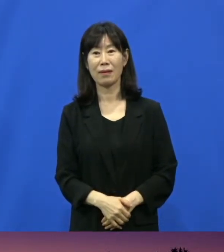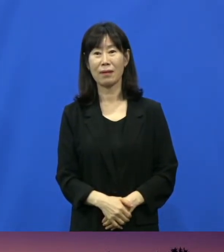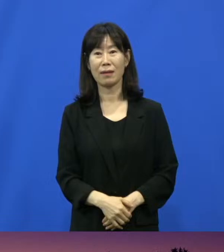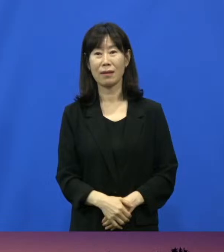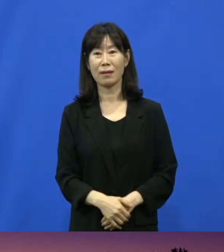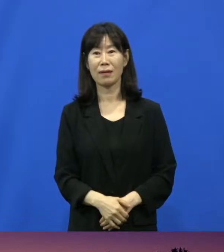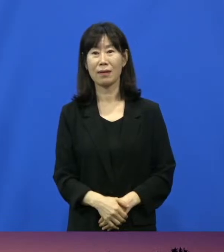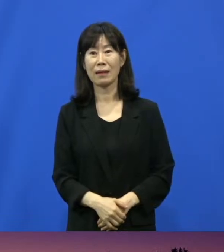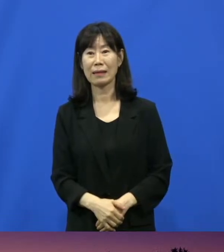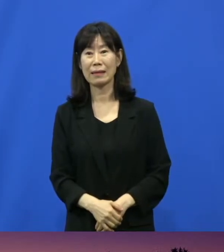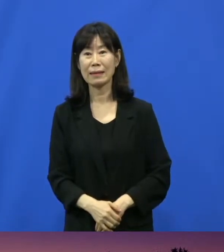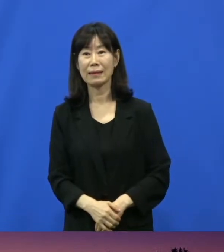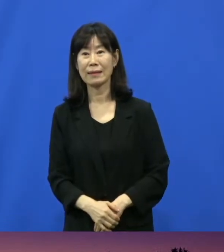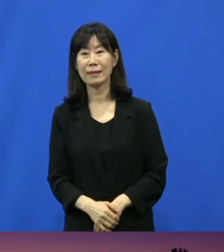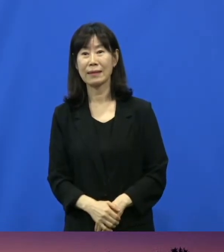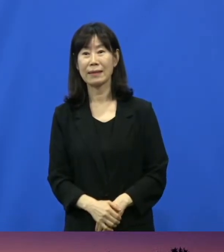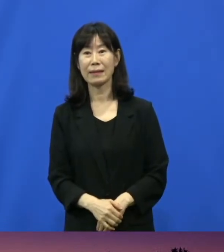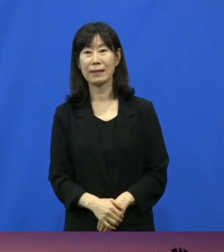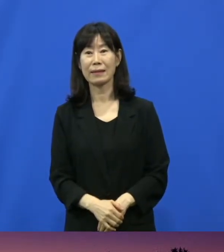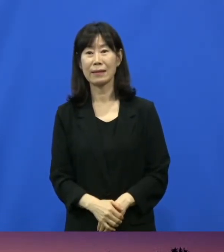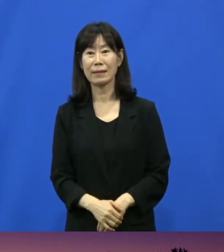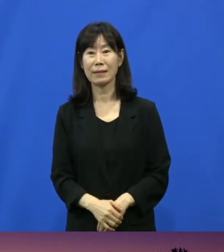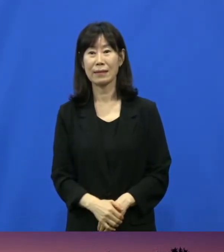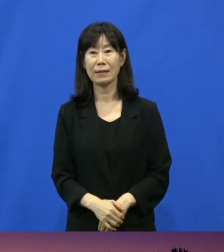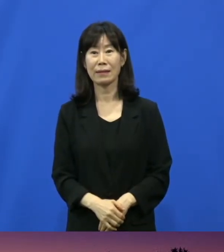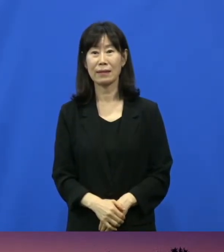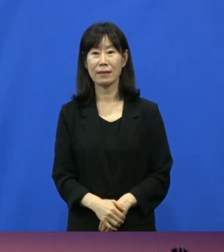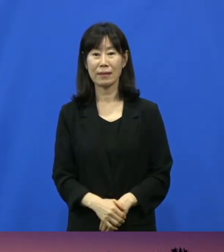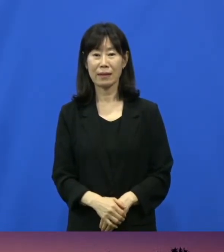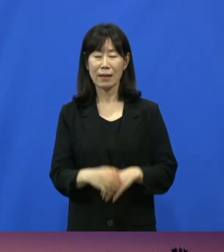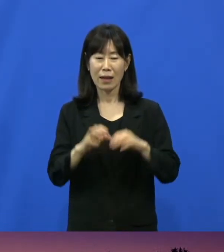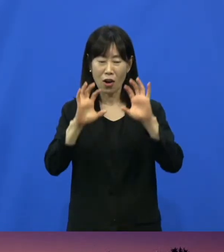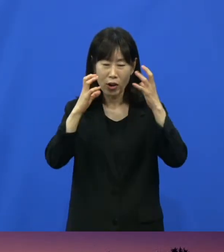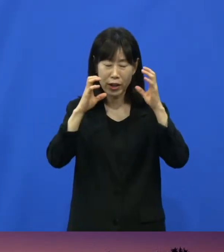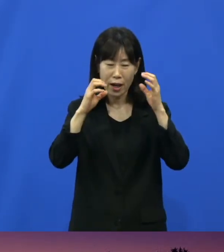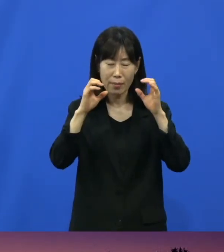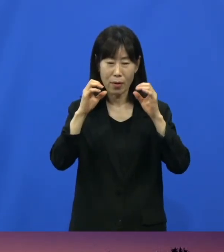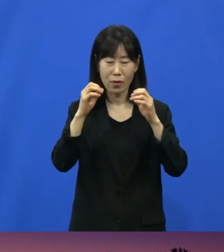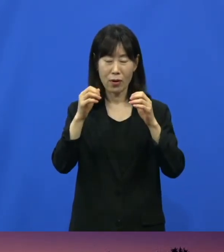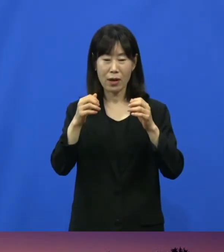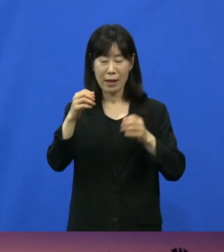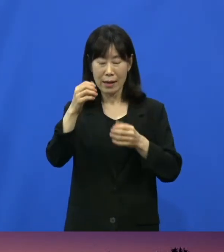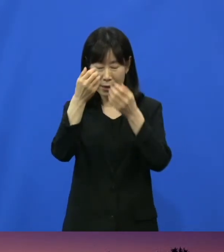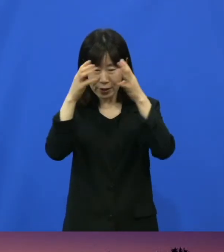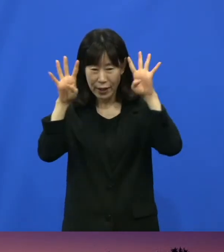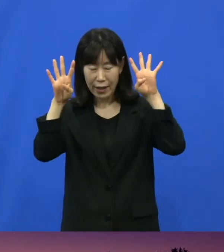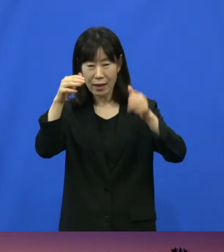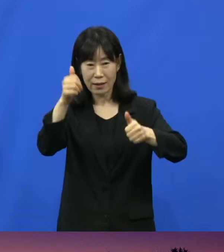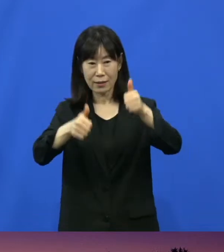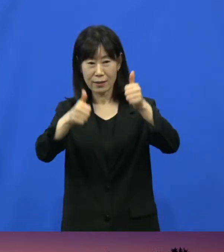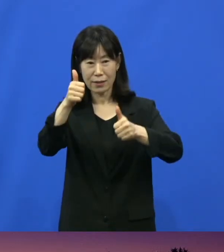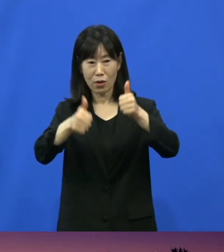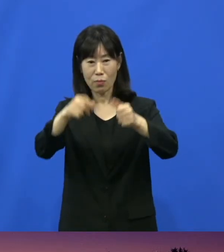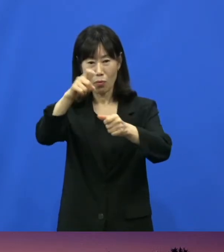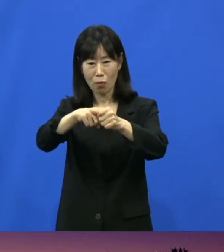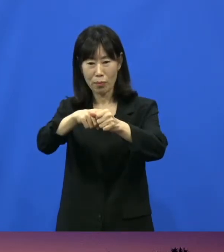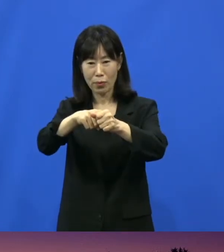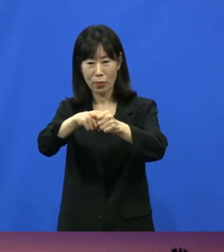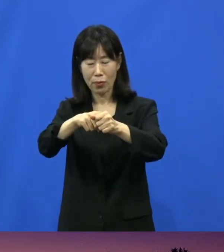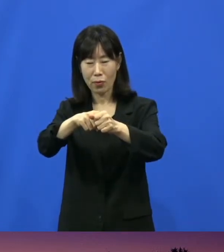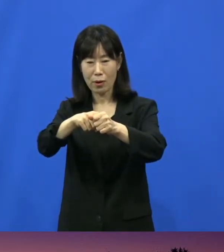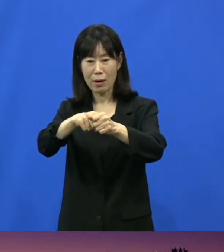지금 수시 목표 이런 거 없어요. 여러분, 자랑할 거나 내세울 게 하나도 없어요.